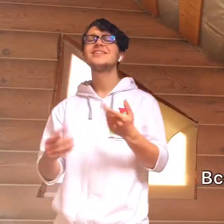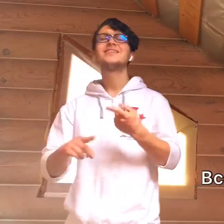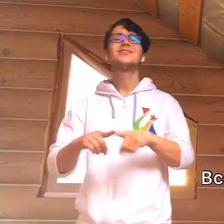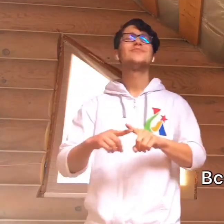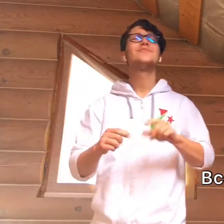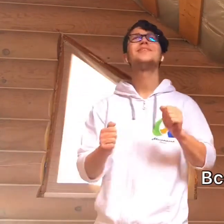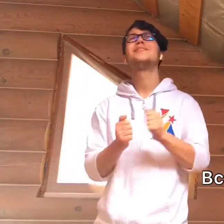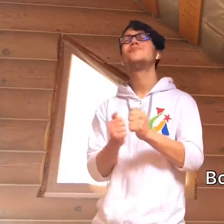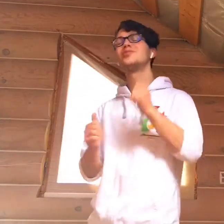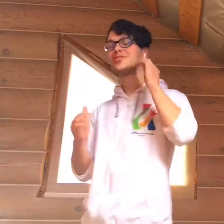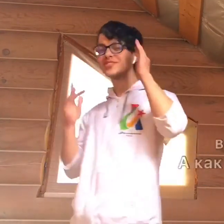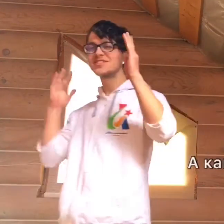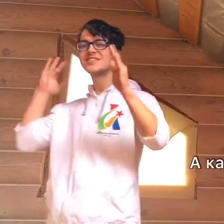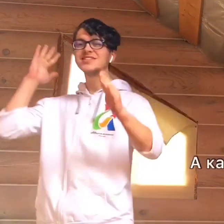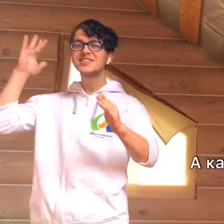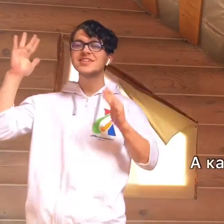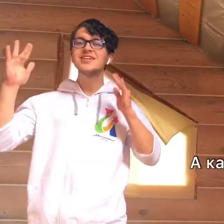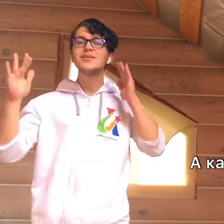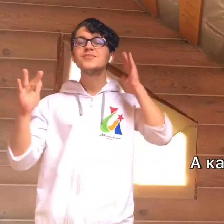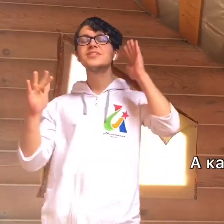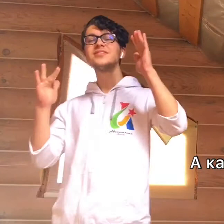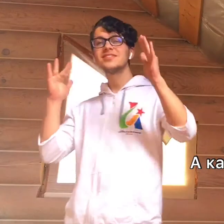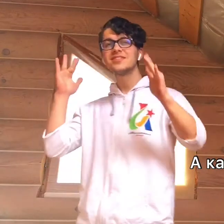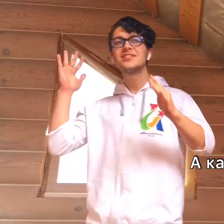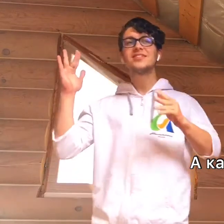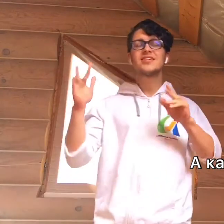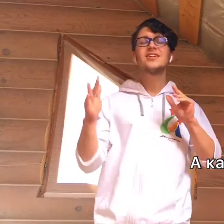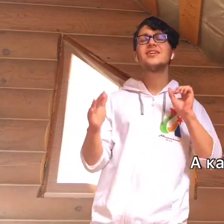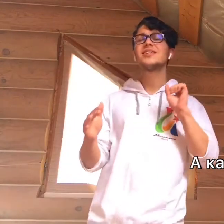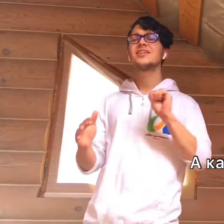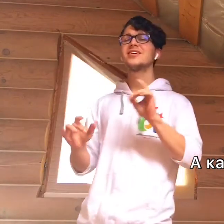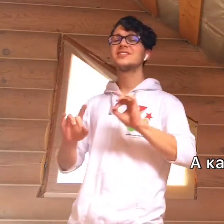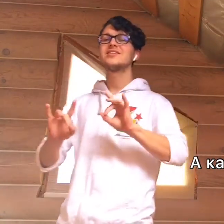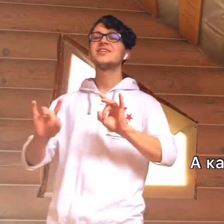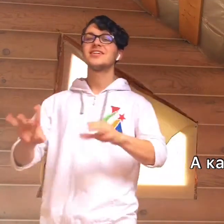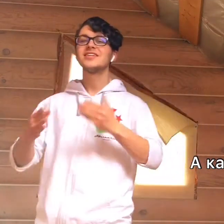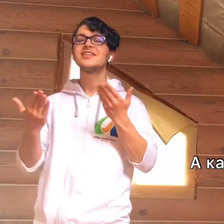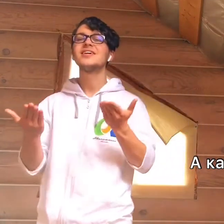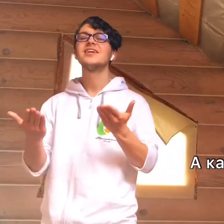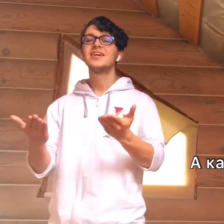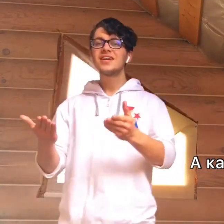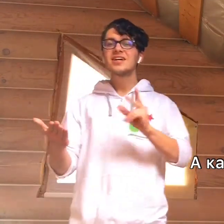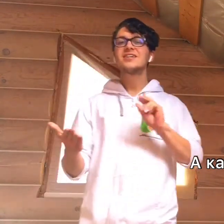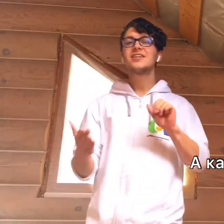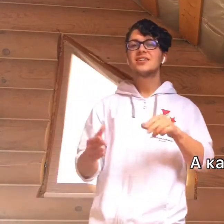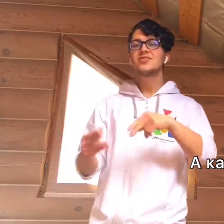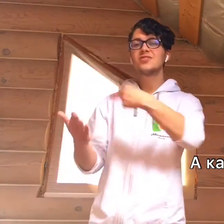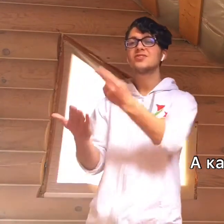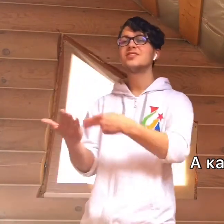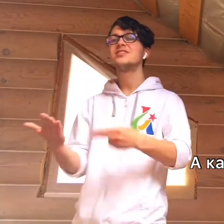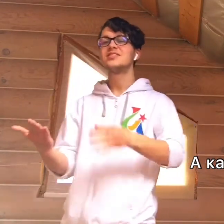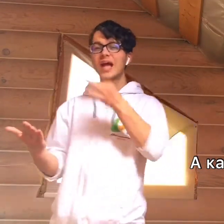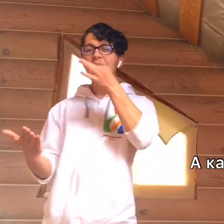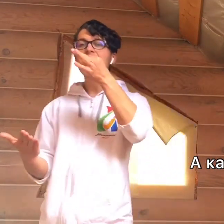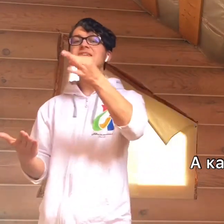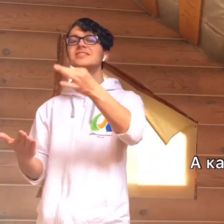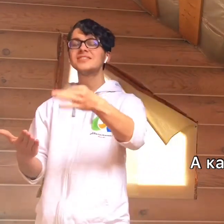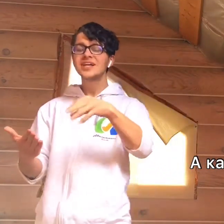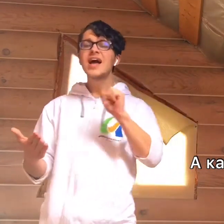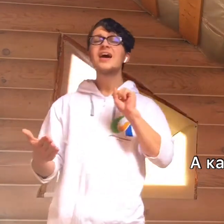глупые мечты. А как же это все рассказать? А как же начать мне? Скажи, как мне